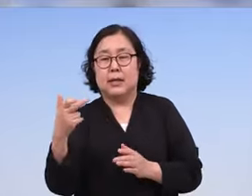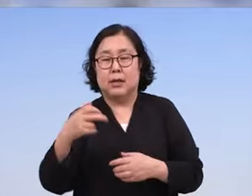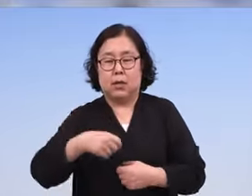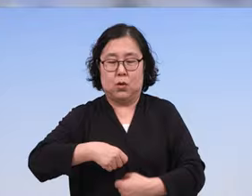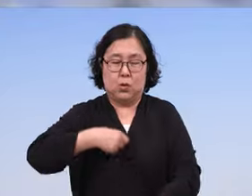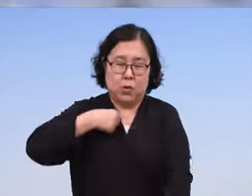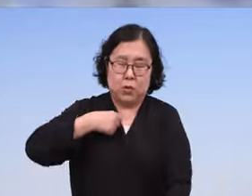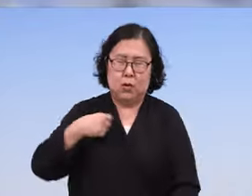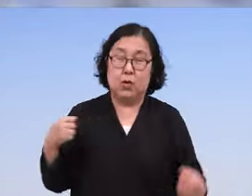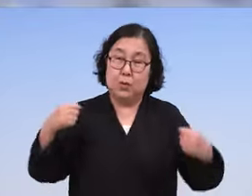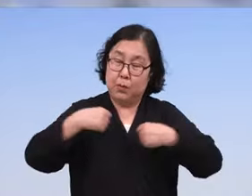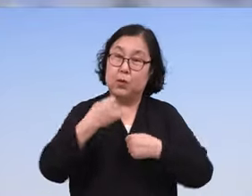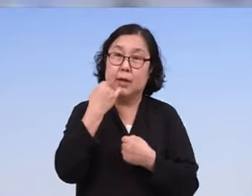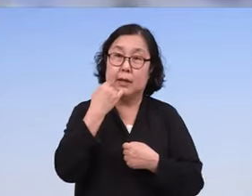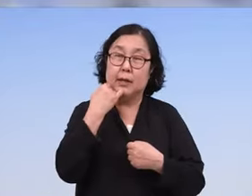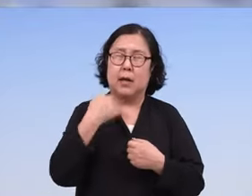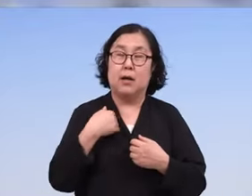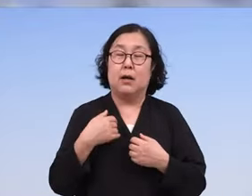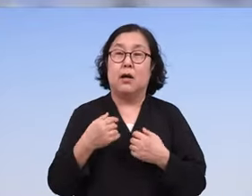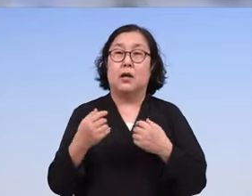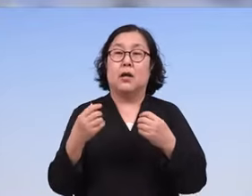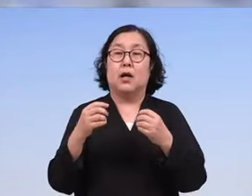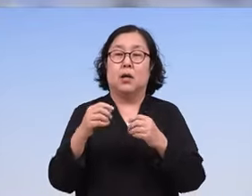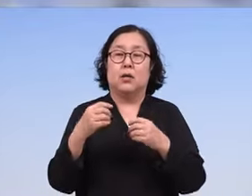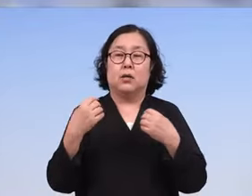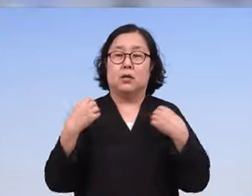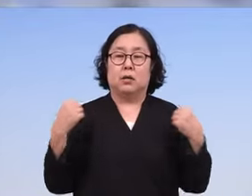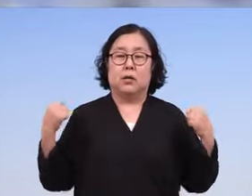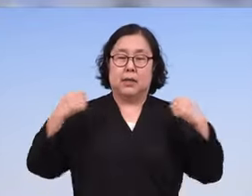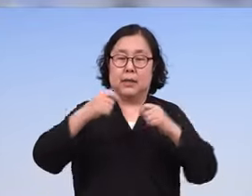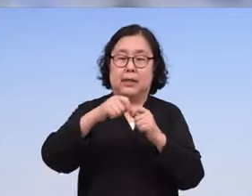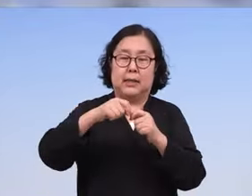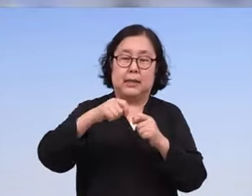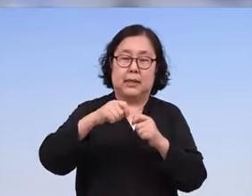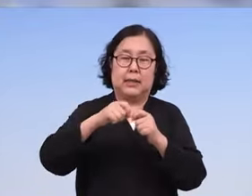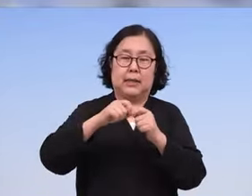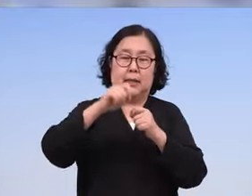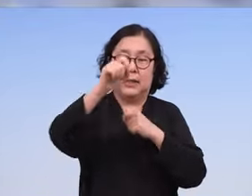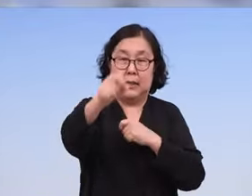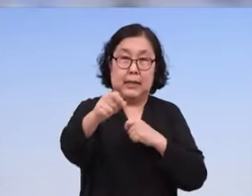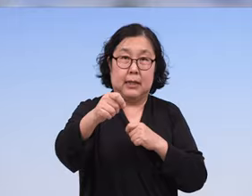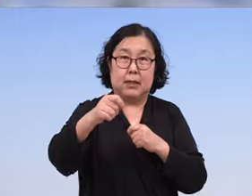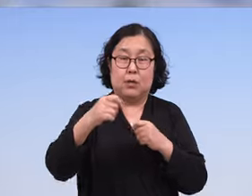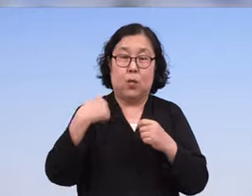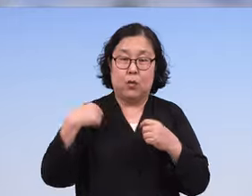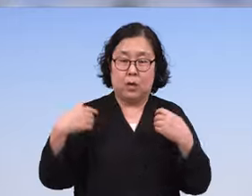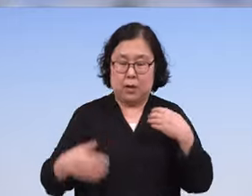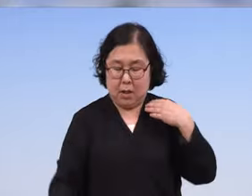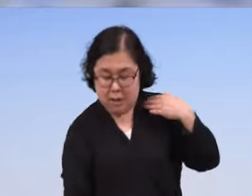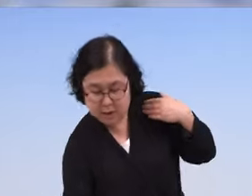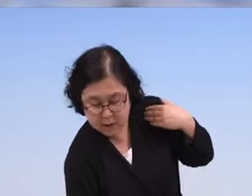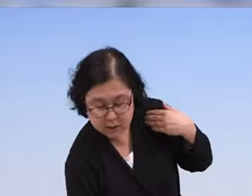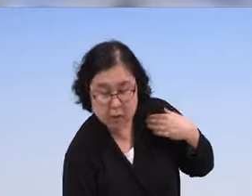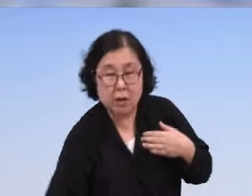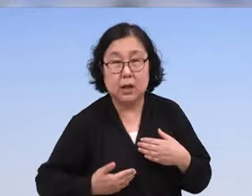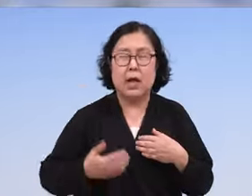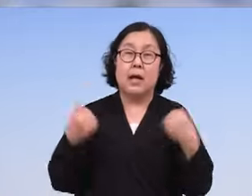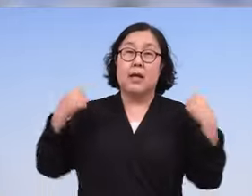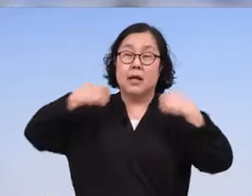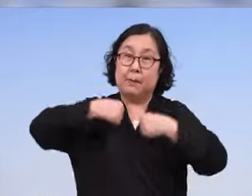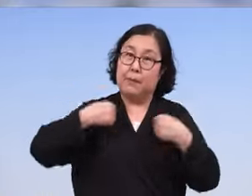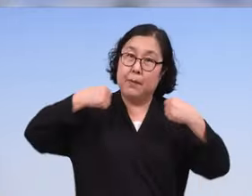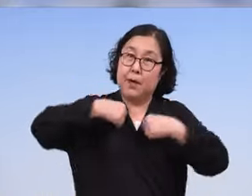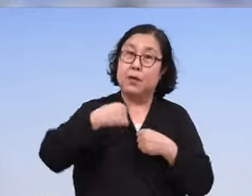해결이 돼요. 안에는 막 잠옷을 입었든 뭘 어쨌든 간에 그 두꺼운 옷만 딱 입고 나가면은 아무도 몰라요. 근데